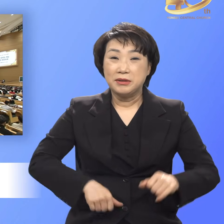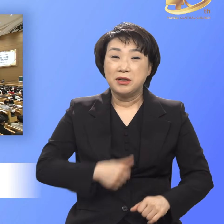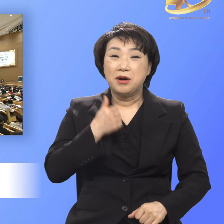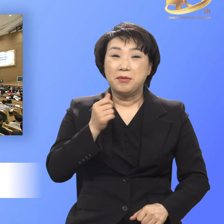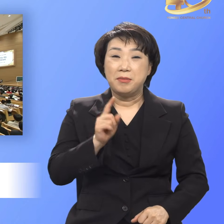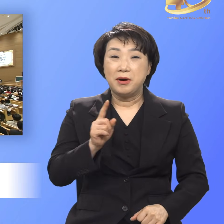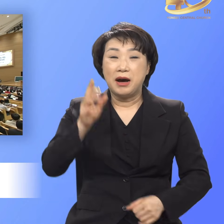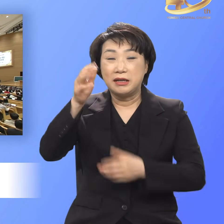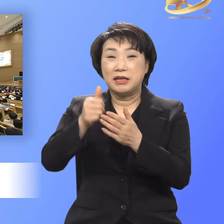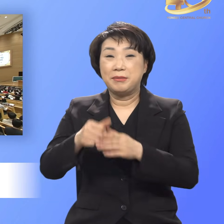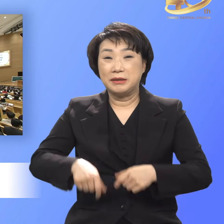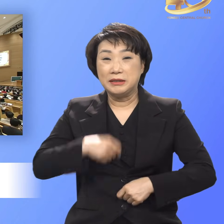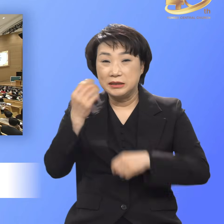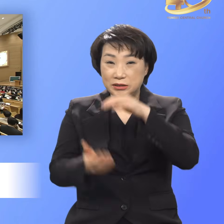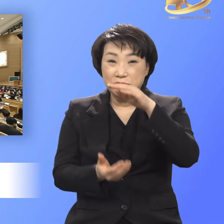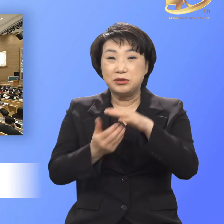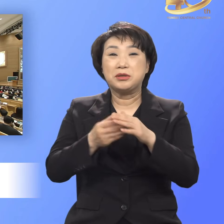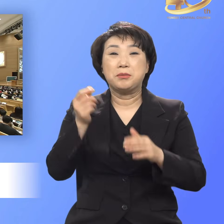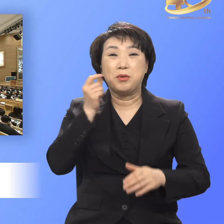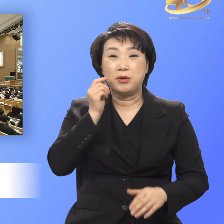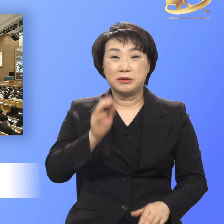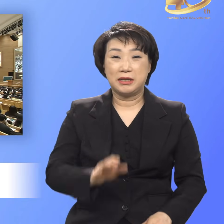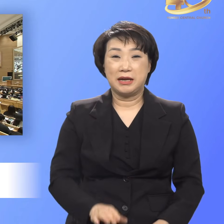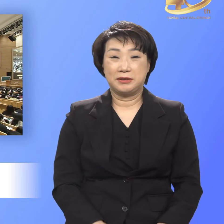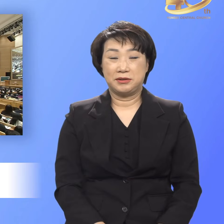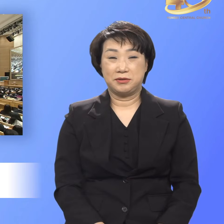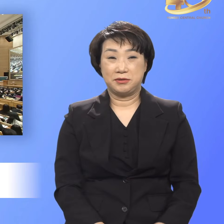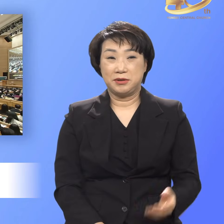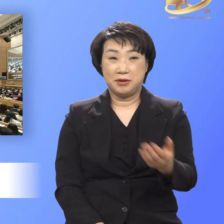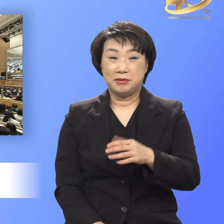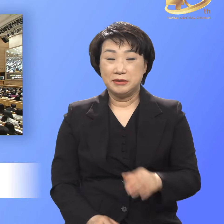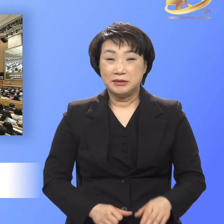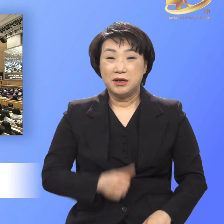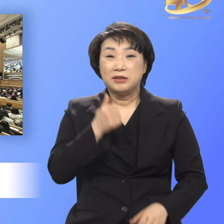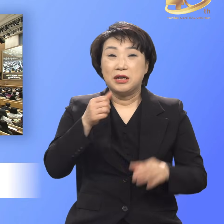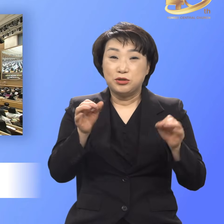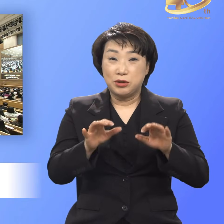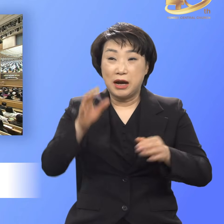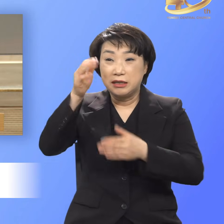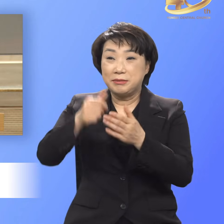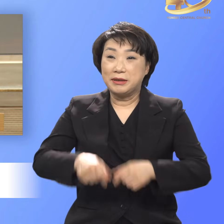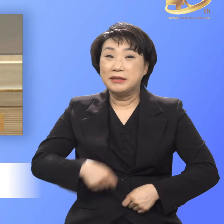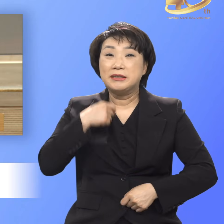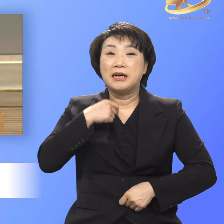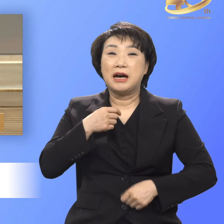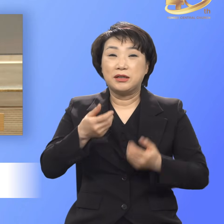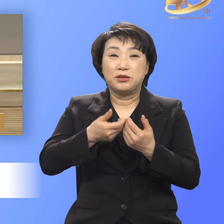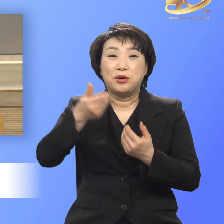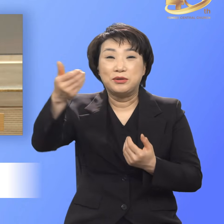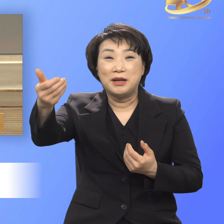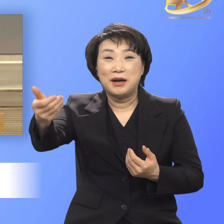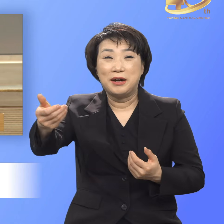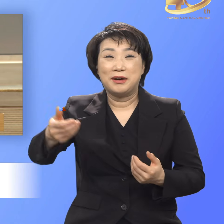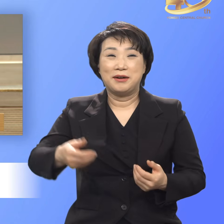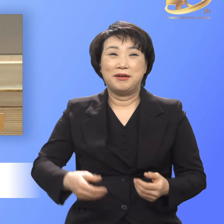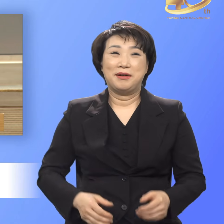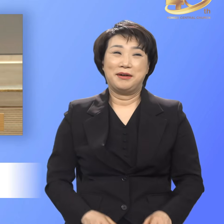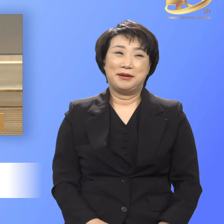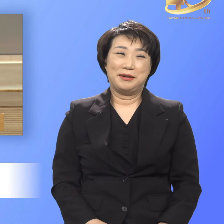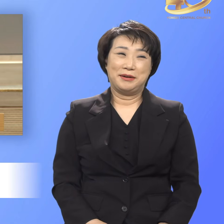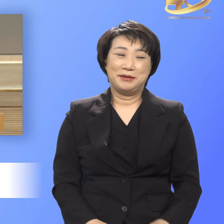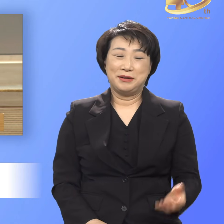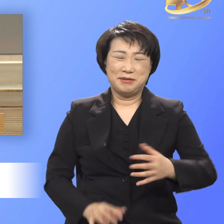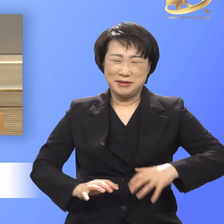성내는 것이 하나님의 의를 이루지 못함이니라. 성내는 순간에 하나님의 의가 떠나간다.